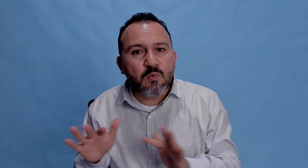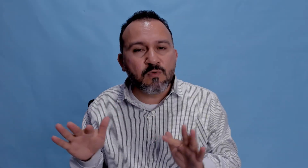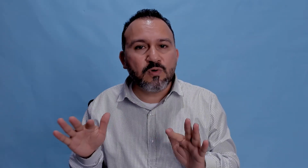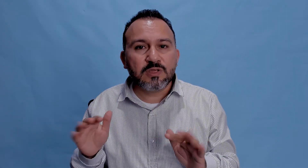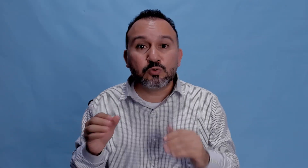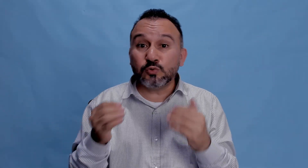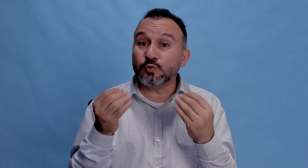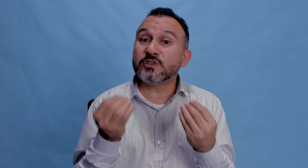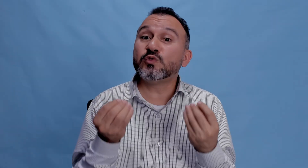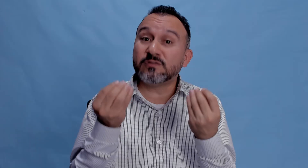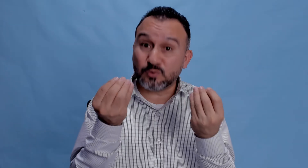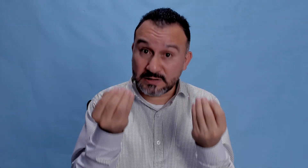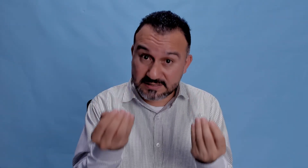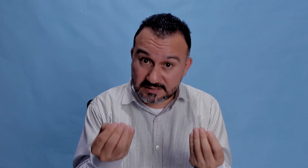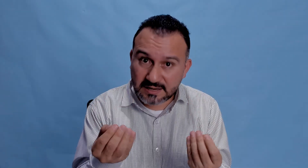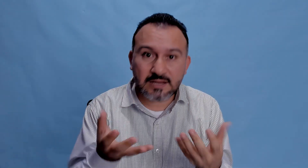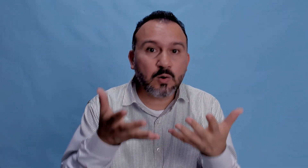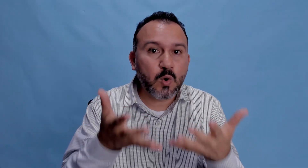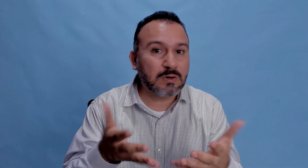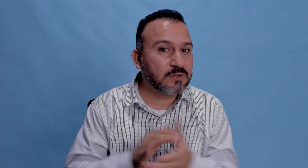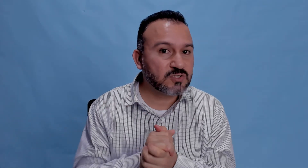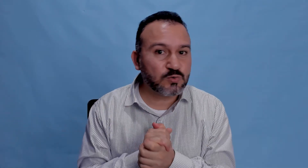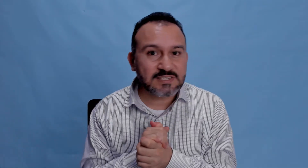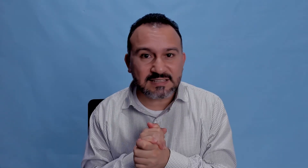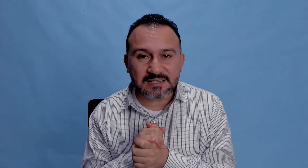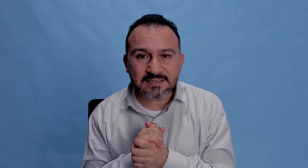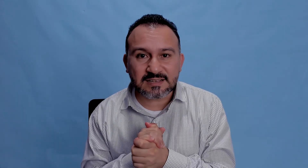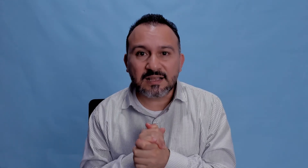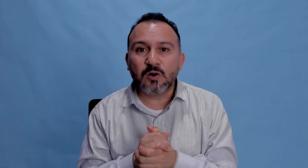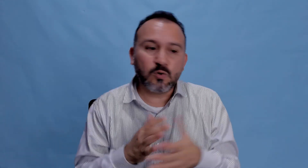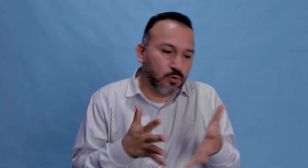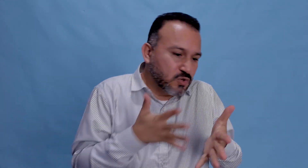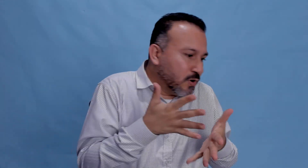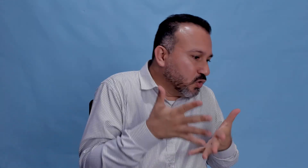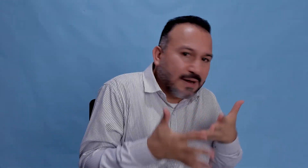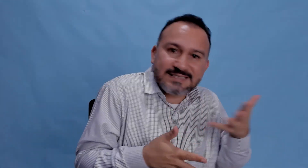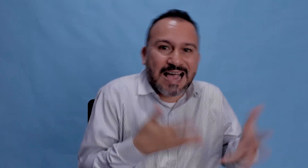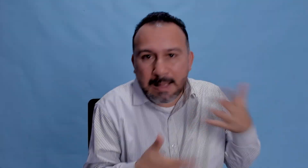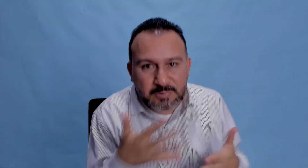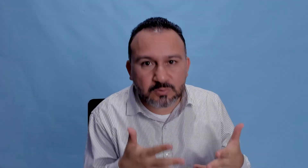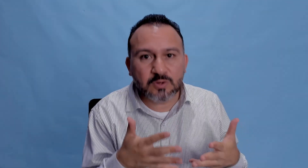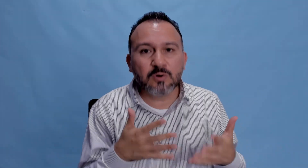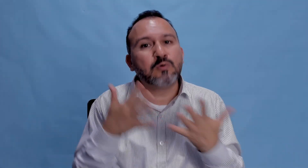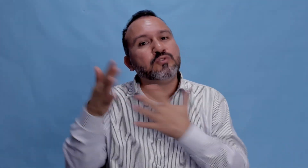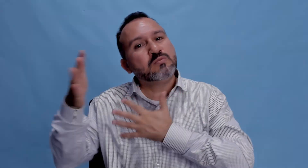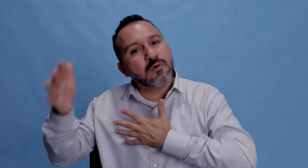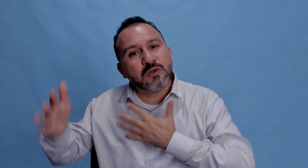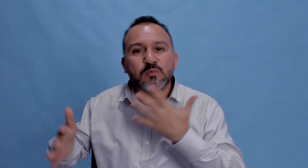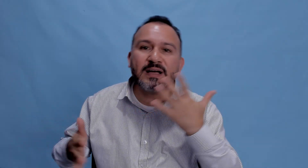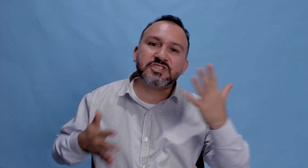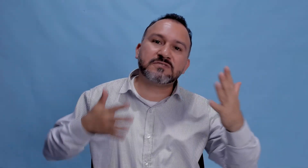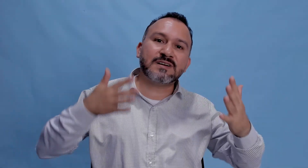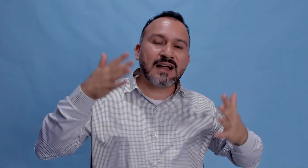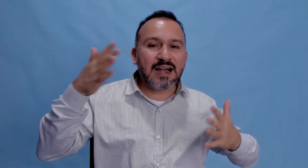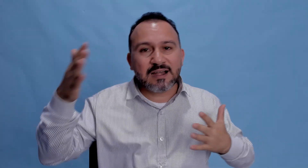calmo. Tudo isso influencia em como a pessoa sinaliza, ou de um modo mais rápido, ou de um modo mais devagar,